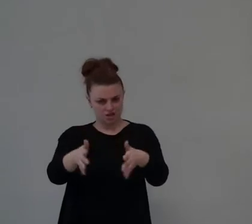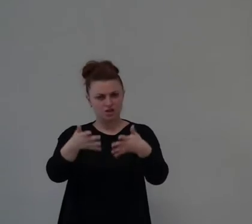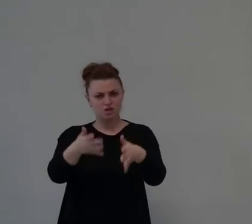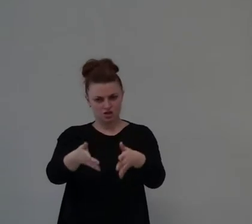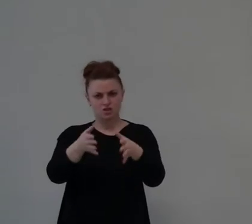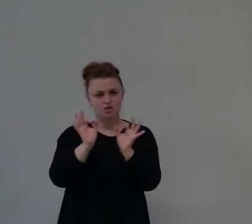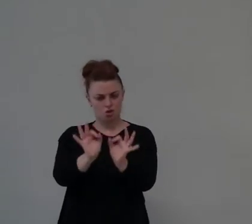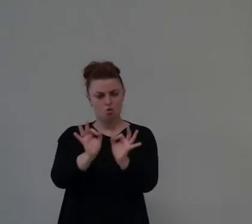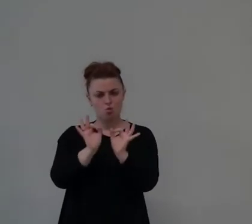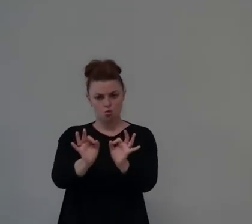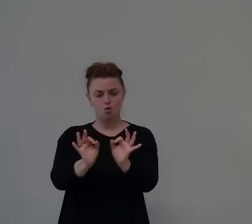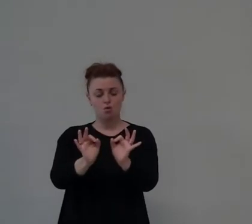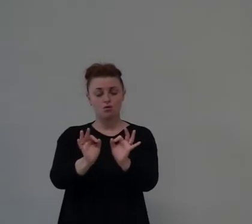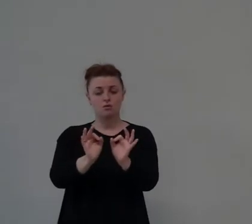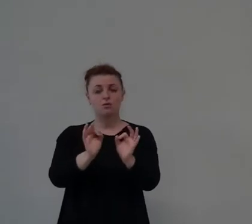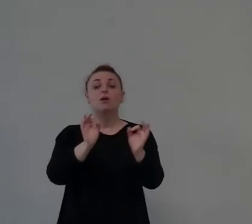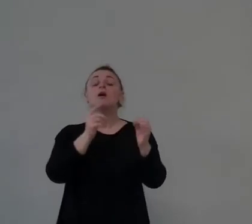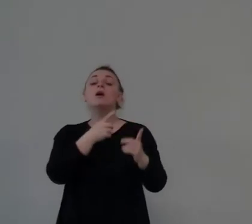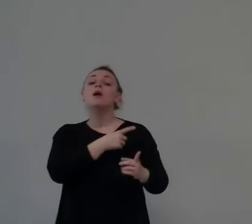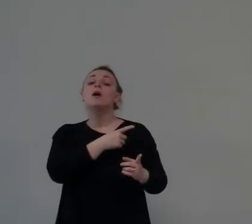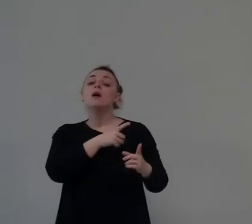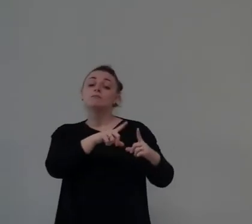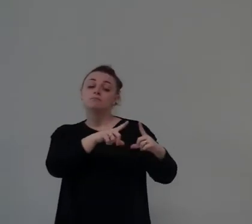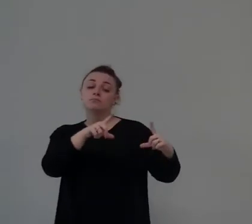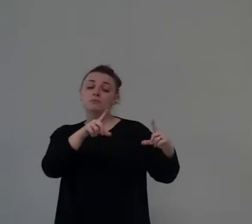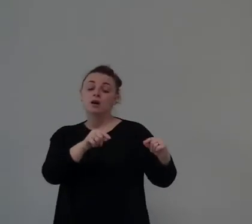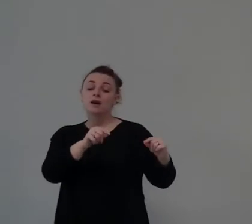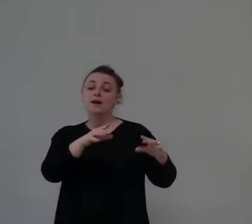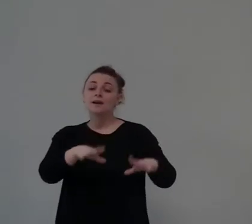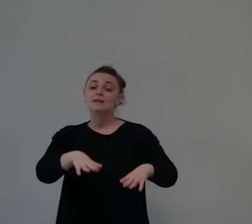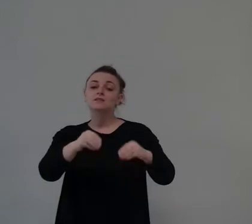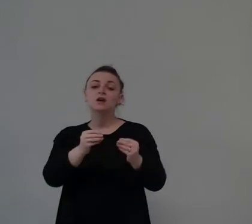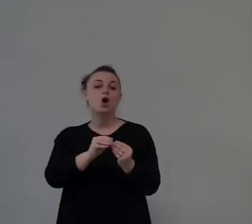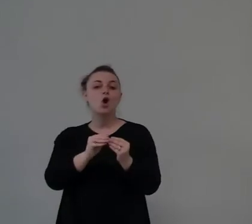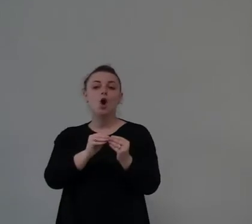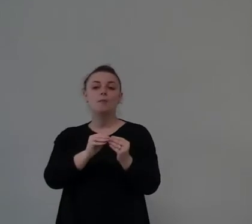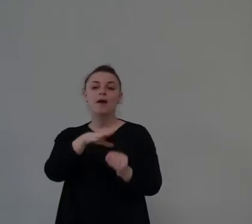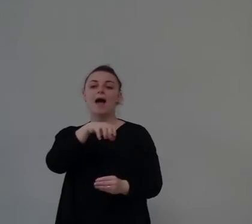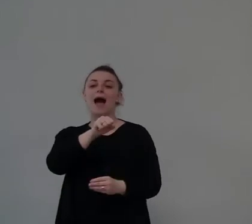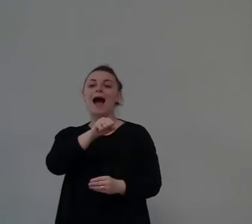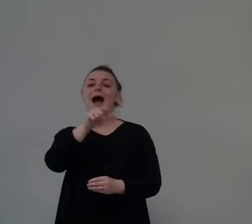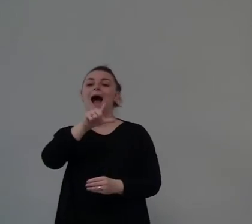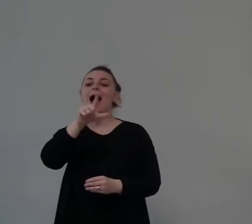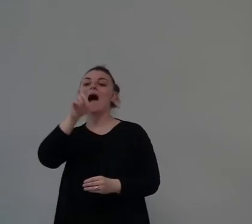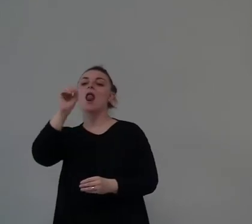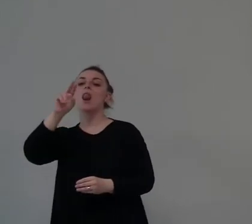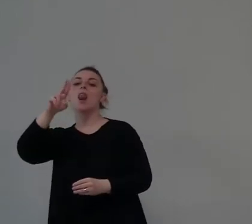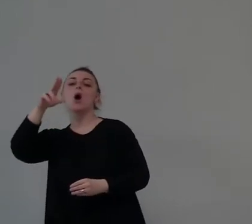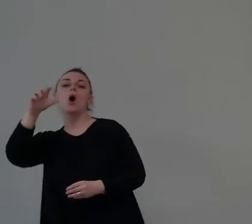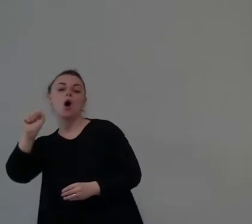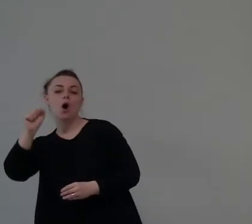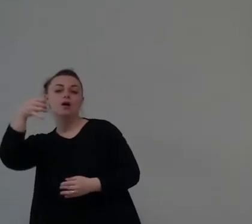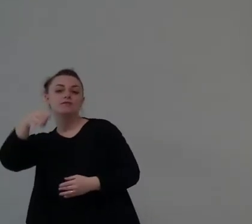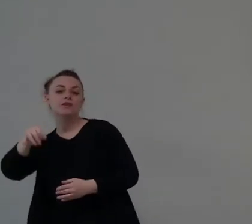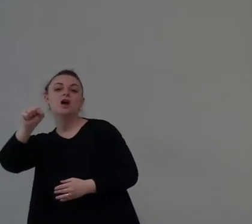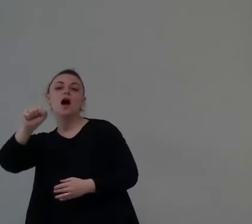Il brano inizia con allora e termina con allora. Il deserto ha un tempo